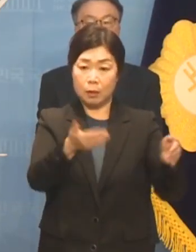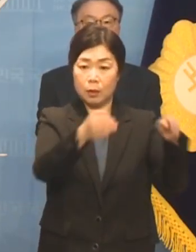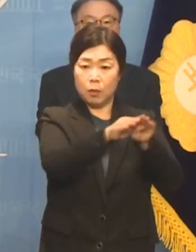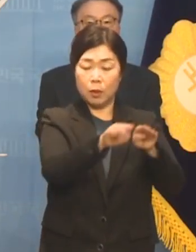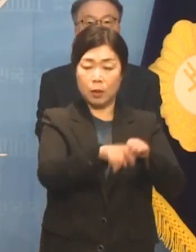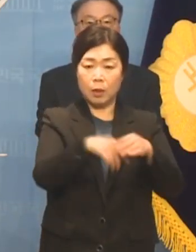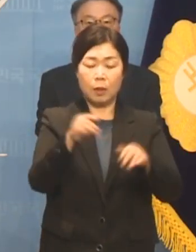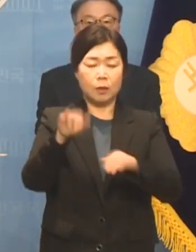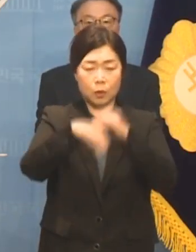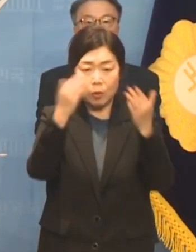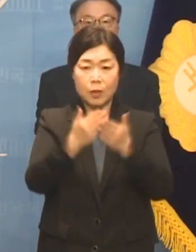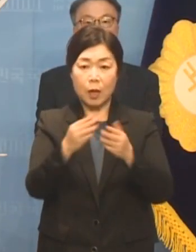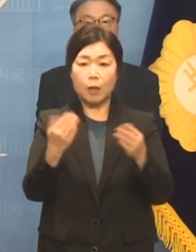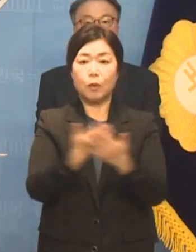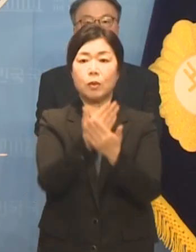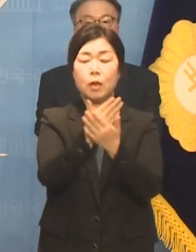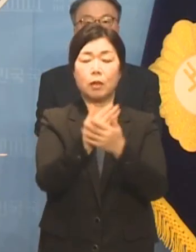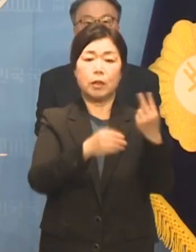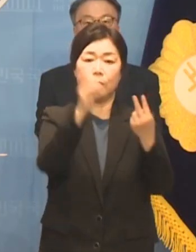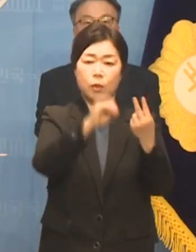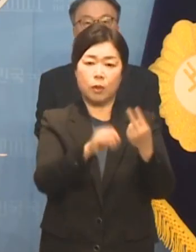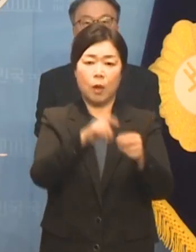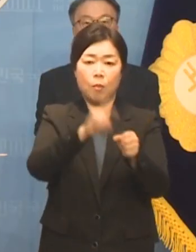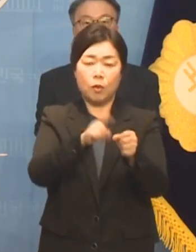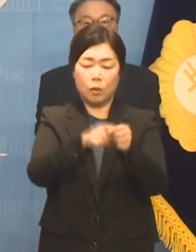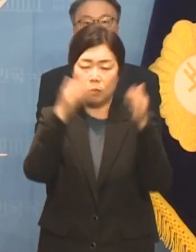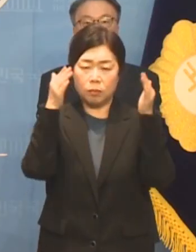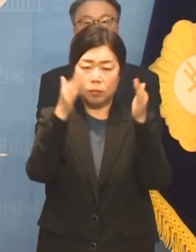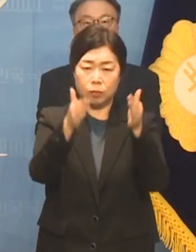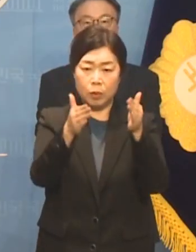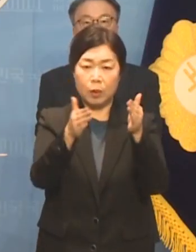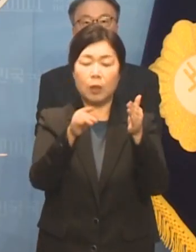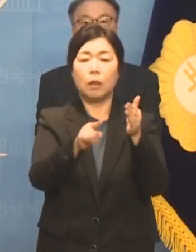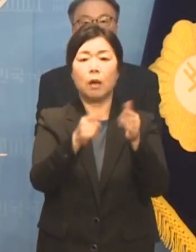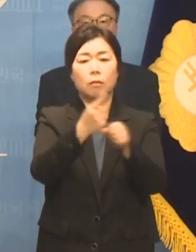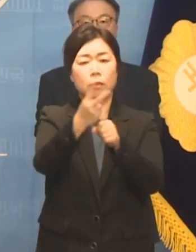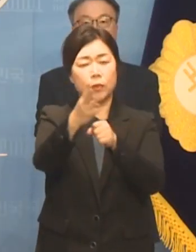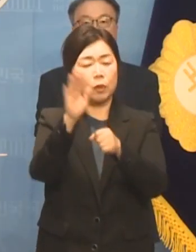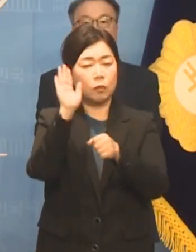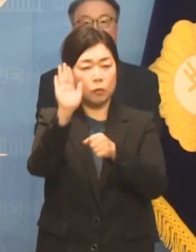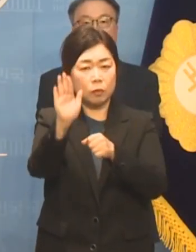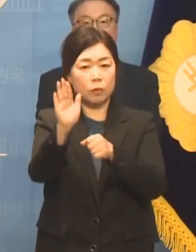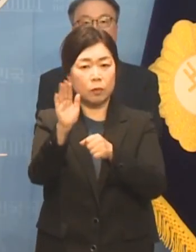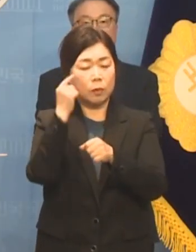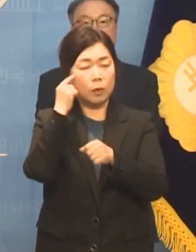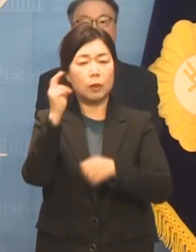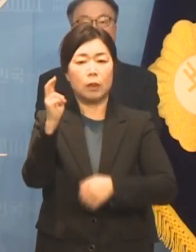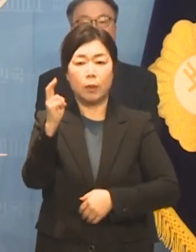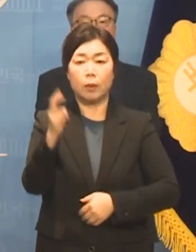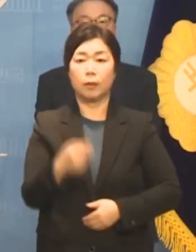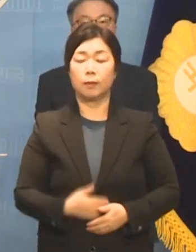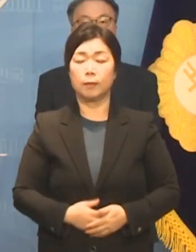잠재 성장률의 1% 진입 시기를 몇 년 후로 예정하고 있는 것과 대비되는 결과입니다.